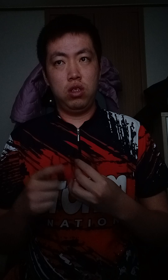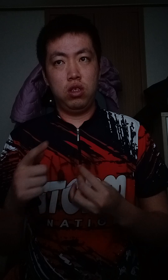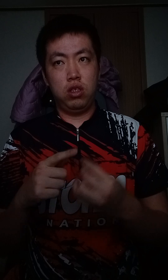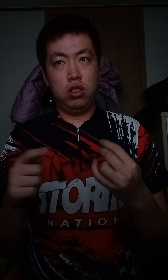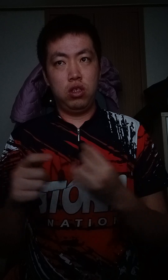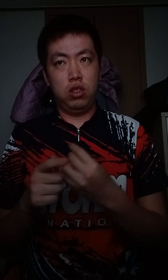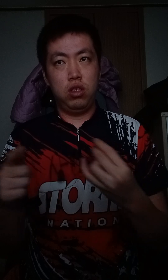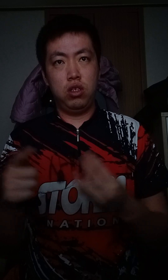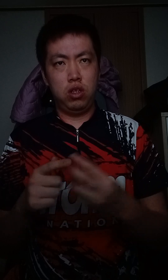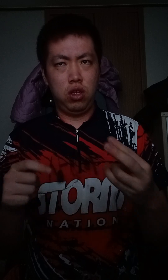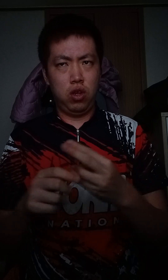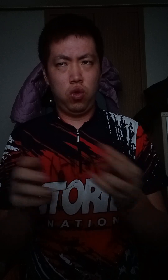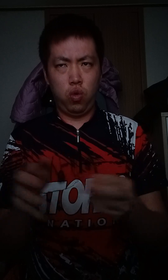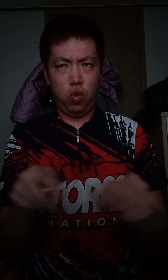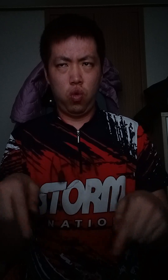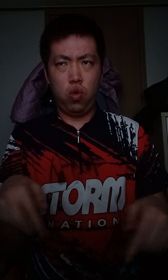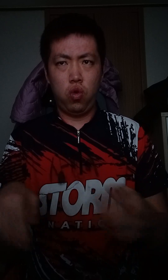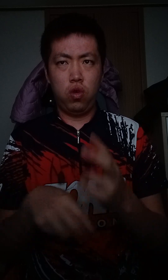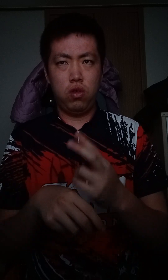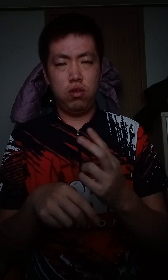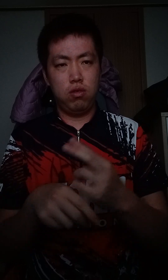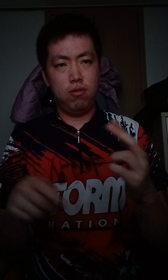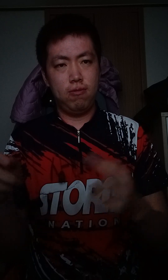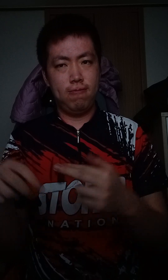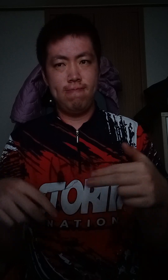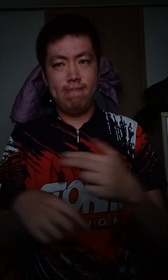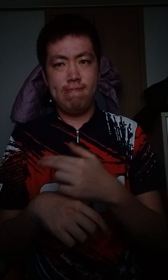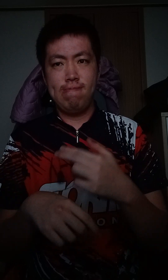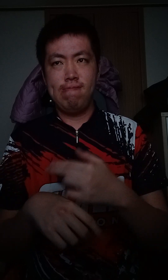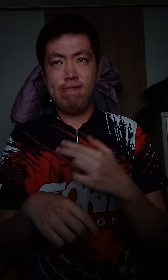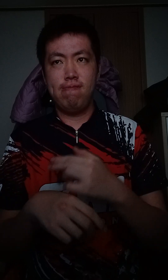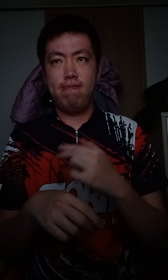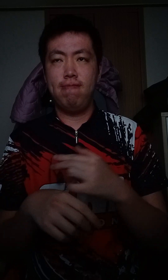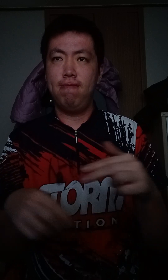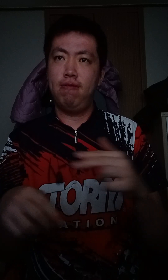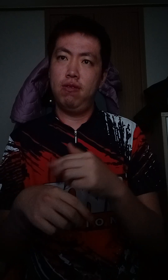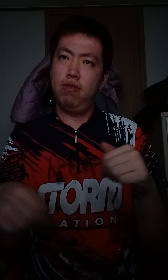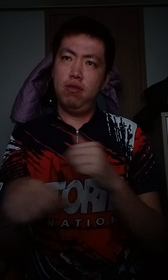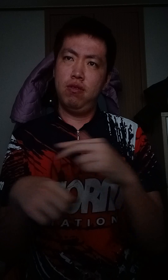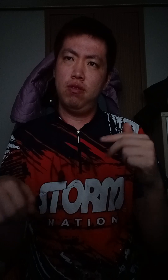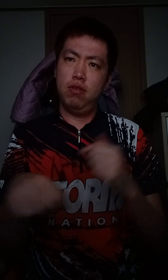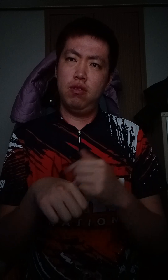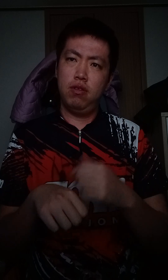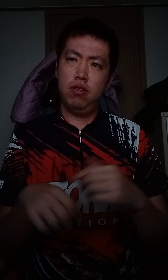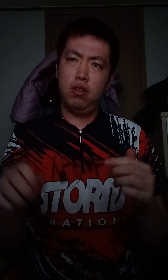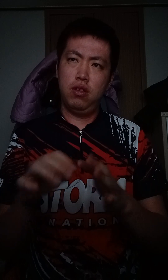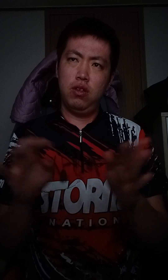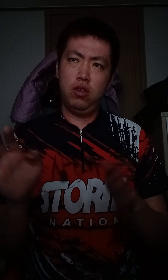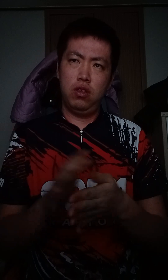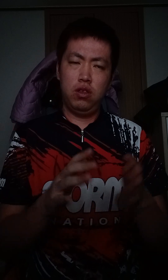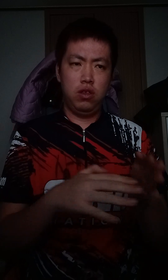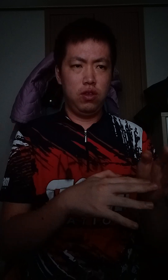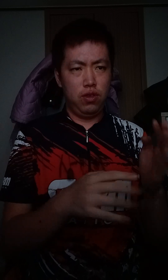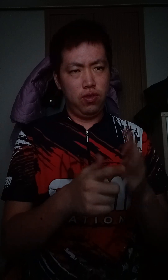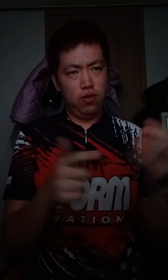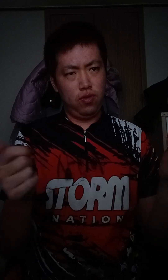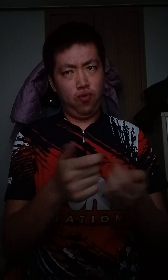대덕구 신일동의 한 도로에서 출근하는 직장인들을 태운 출근 버스가 주차된 화물차 측면을 들이받는 사고가